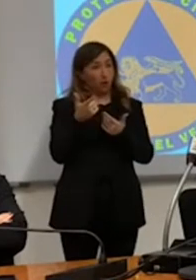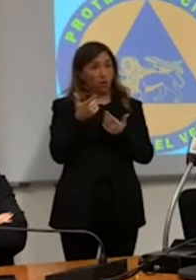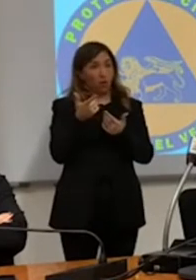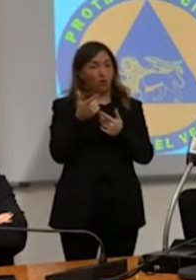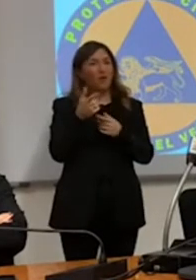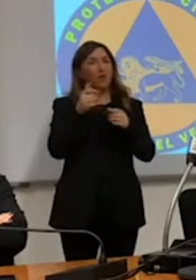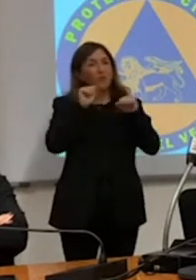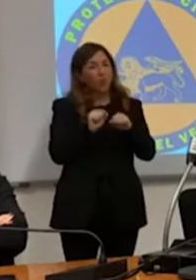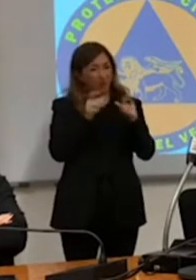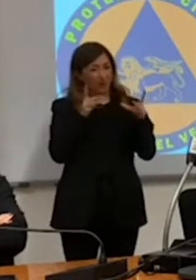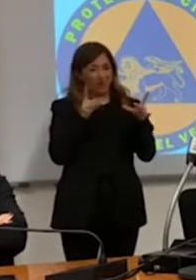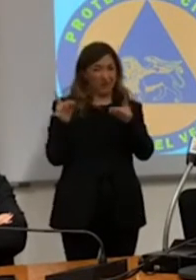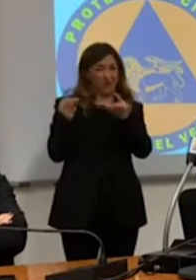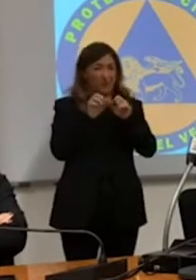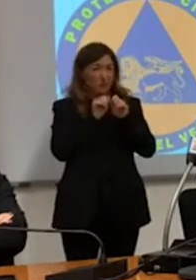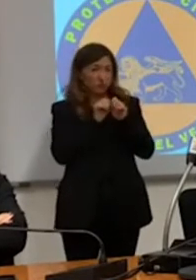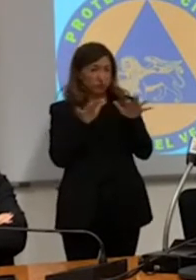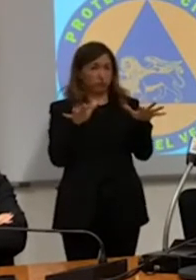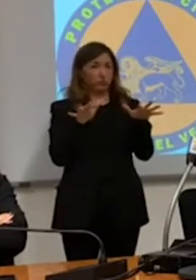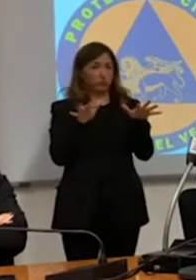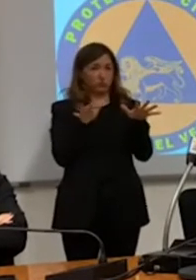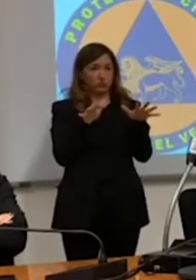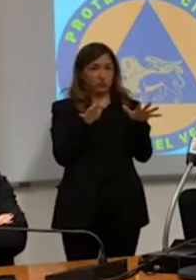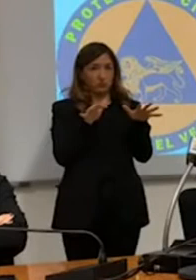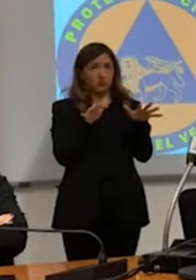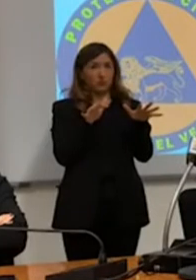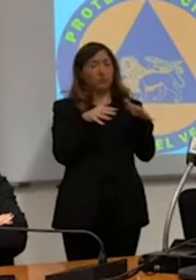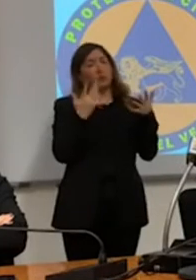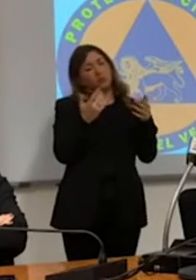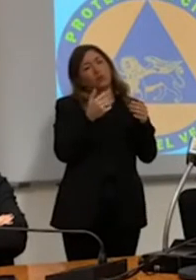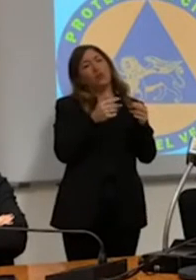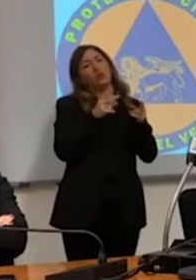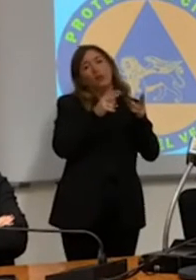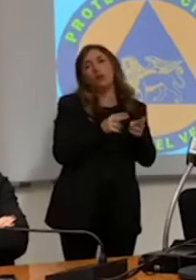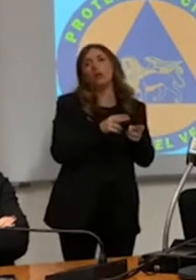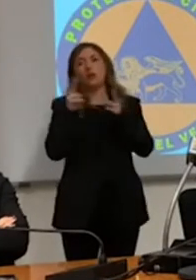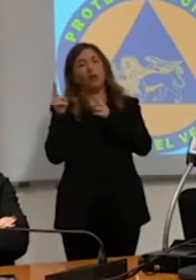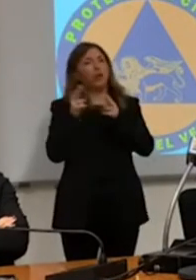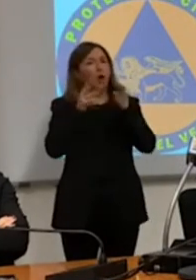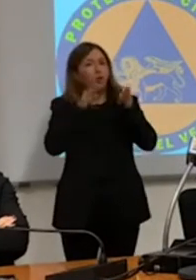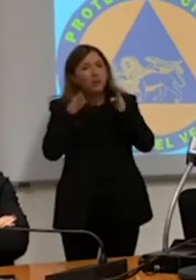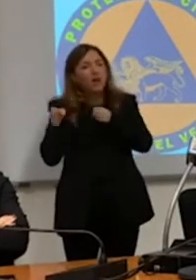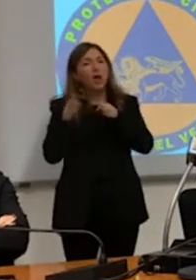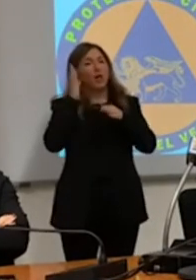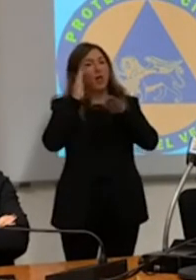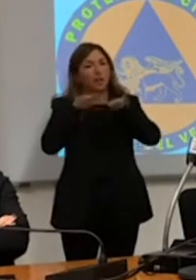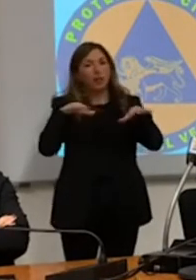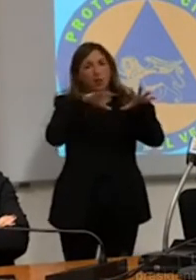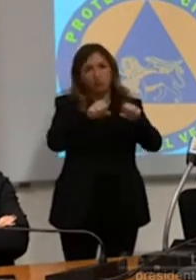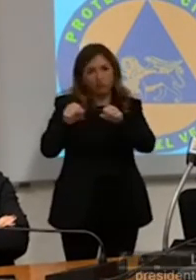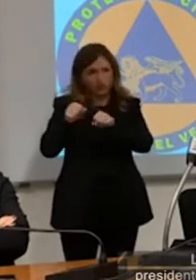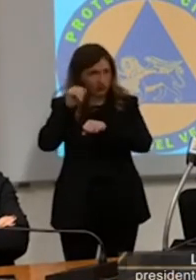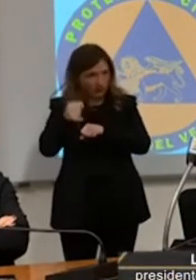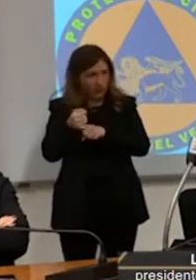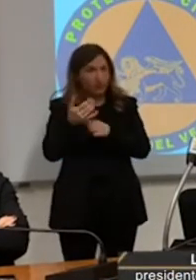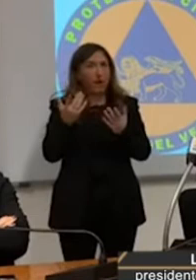di contagio e quindi di invio in in ospedale e quindi di occupazione dispone di sedi letti ma ci